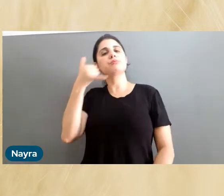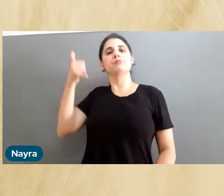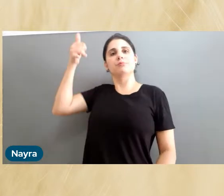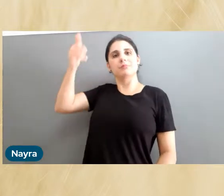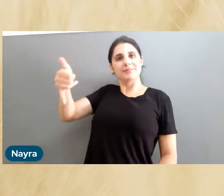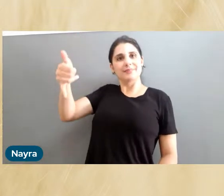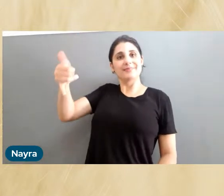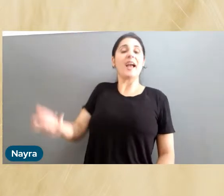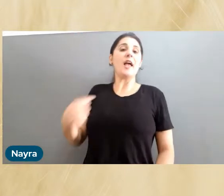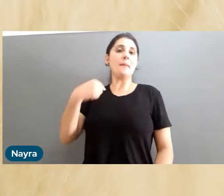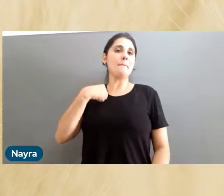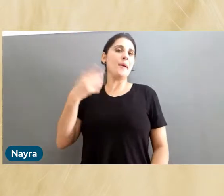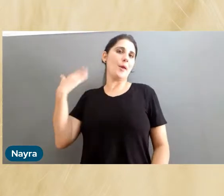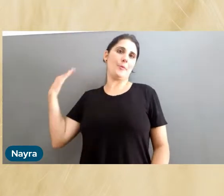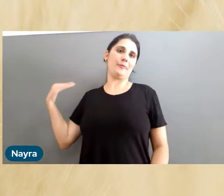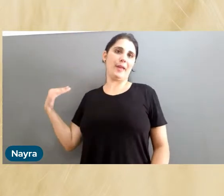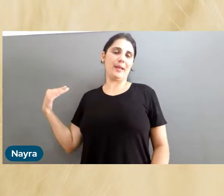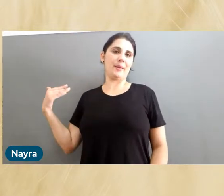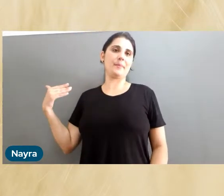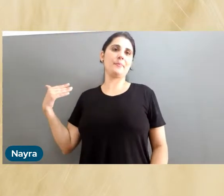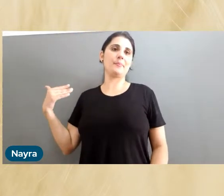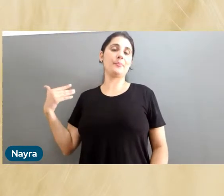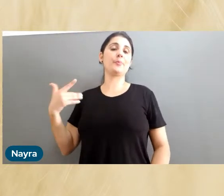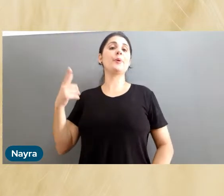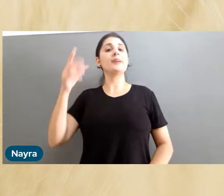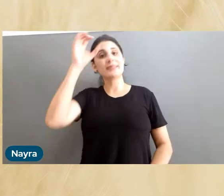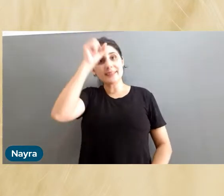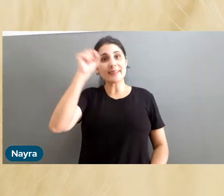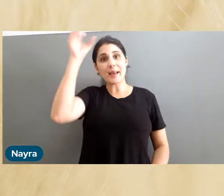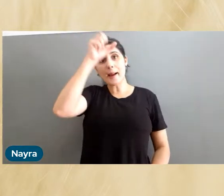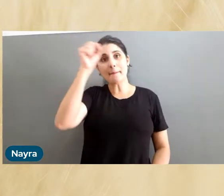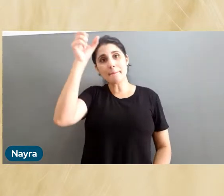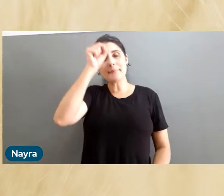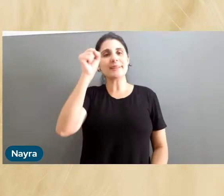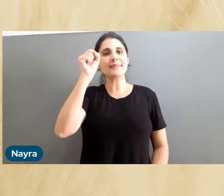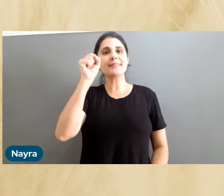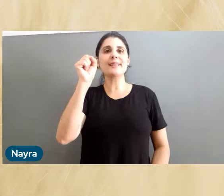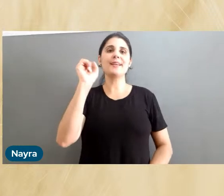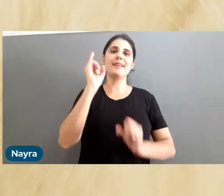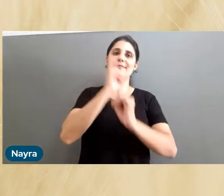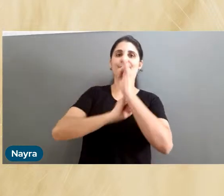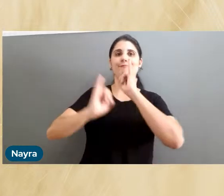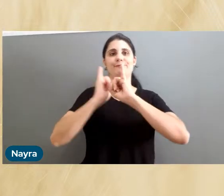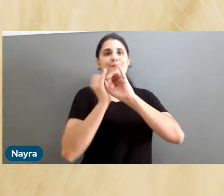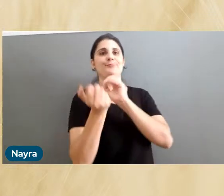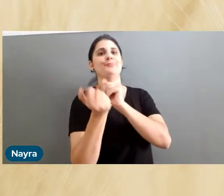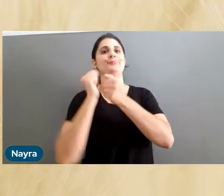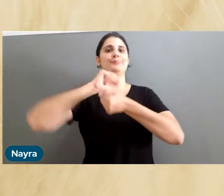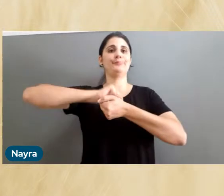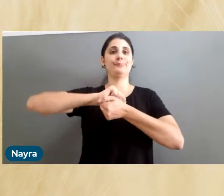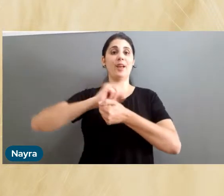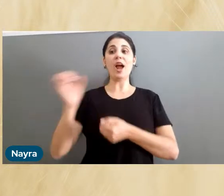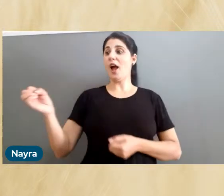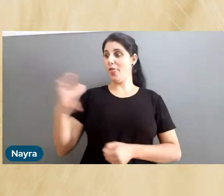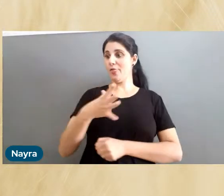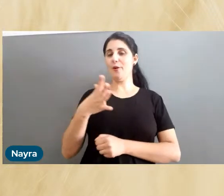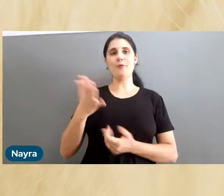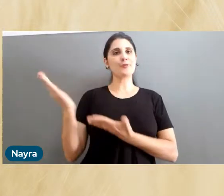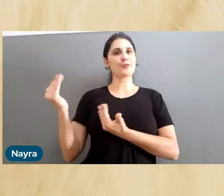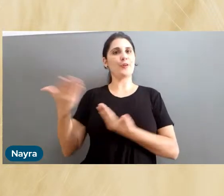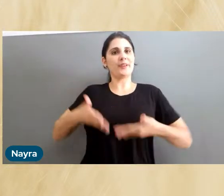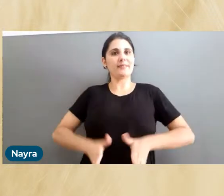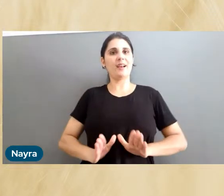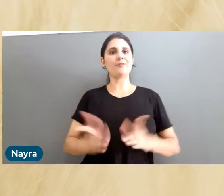dessa geração. A gente tem que aprender a lidar com a internet. As novas gerações já vão entrar nesse mundo, fazendo